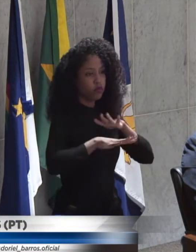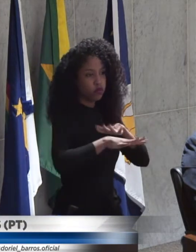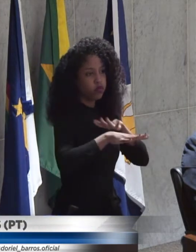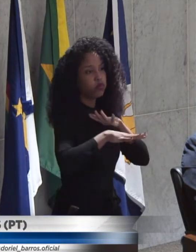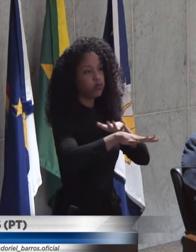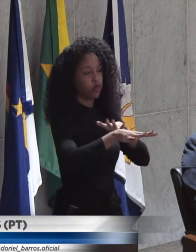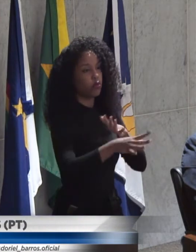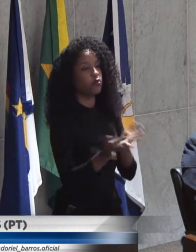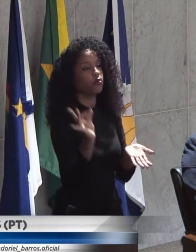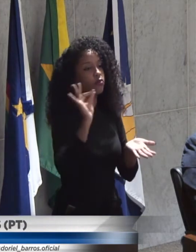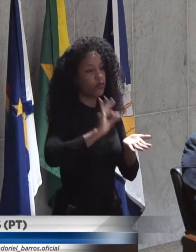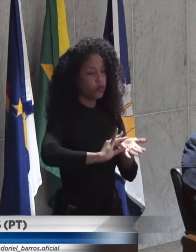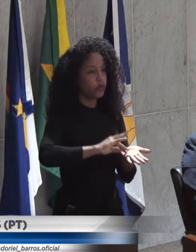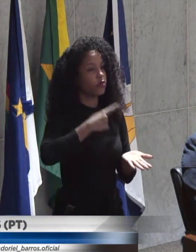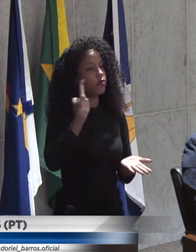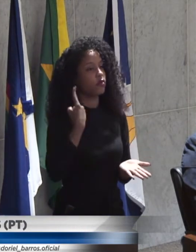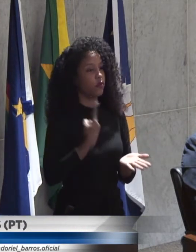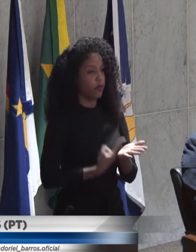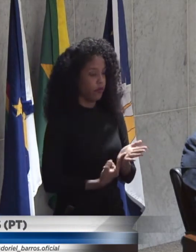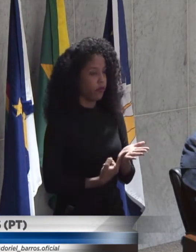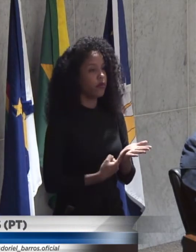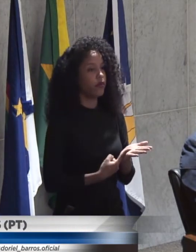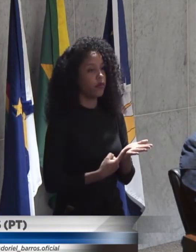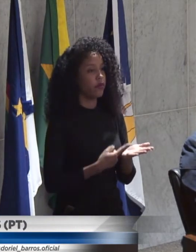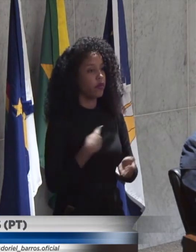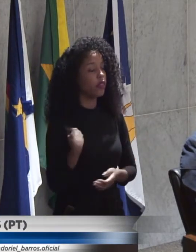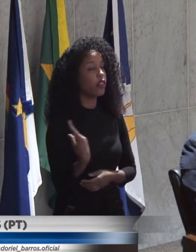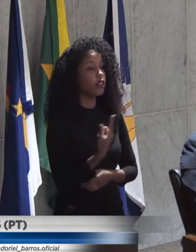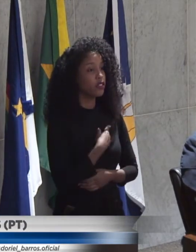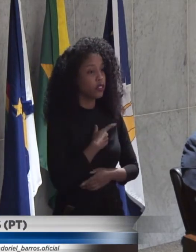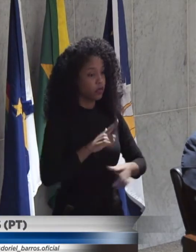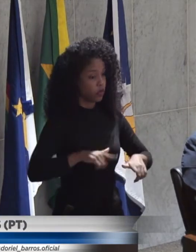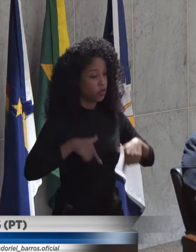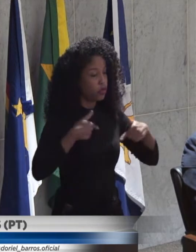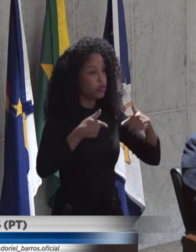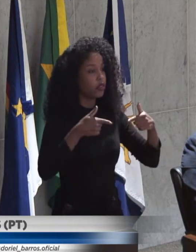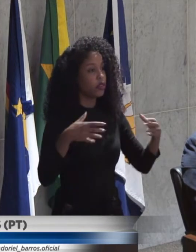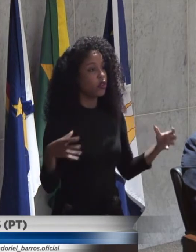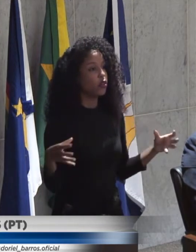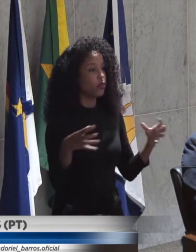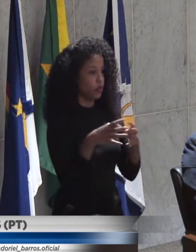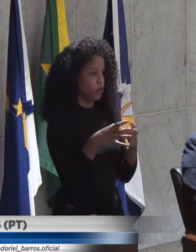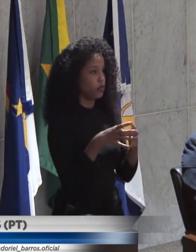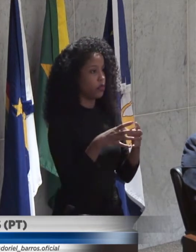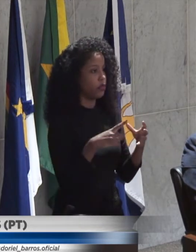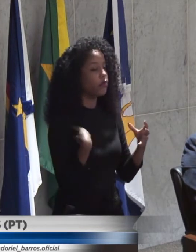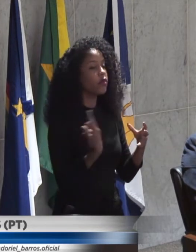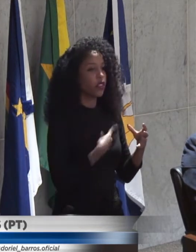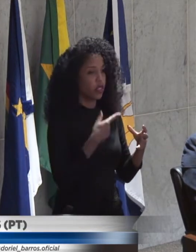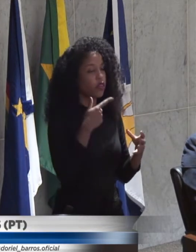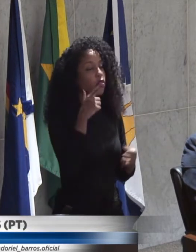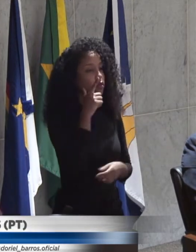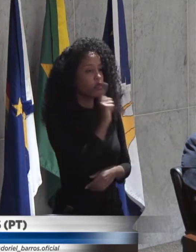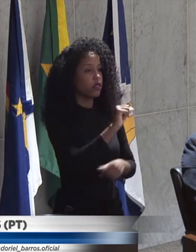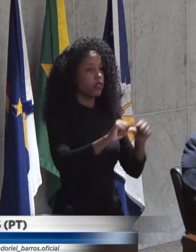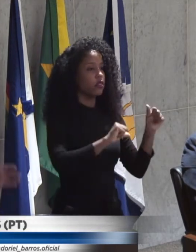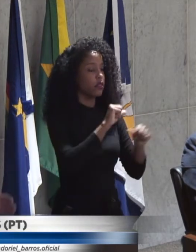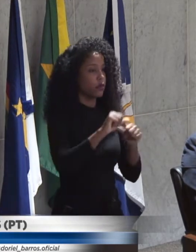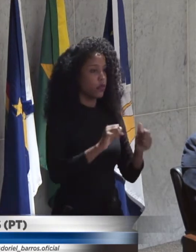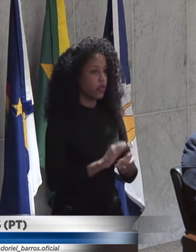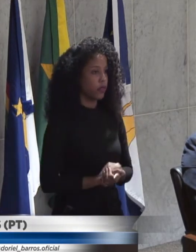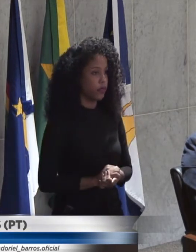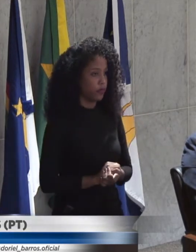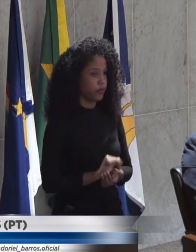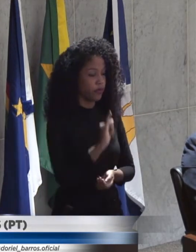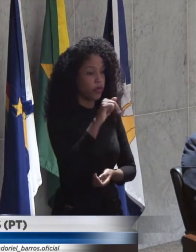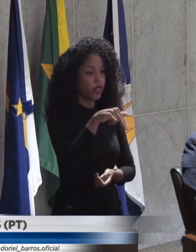compromisso, que tem legitimidade e que nós vamos nos engajar coletivamente para que a gente possa mudar essa realidade. Inês